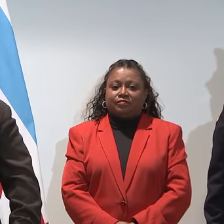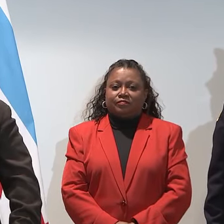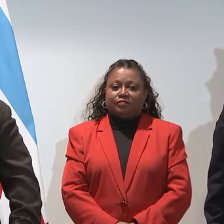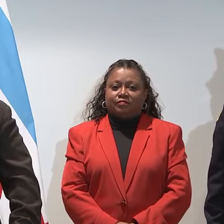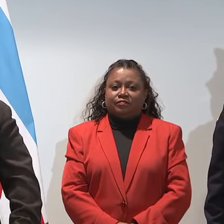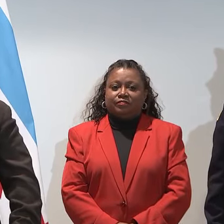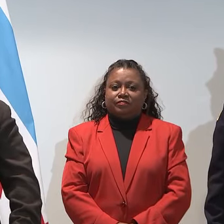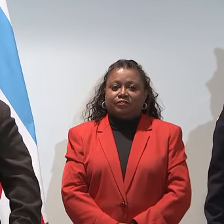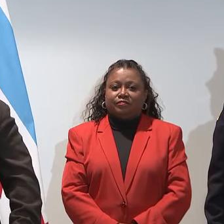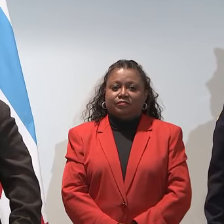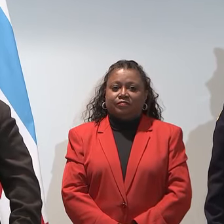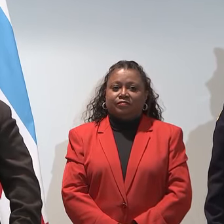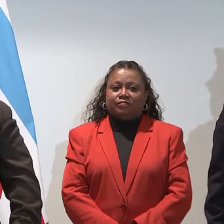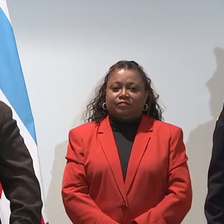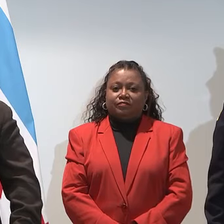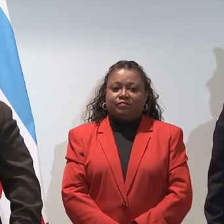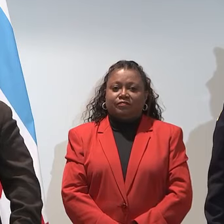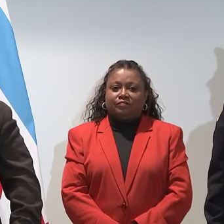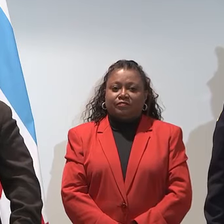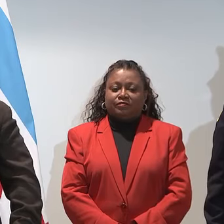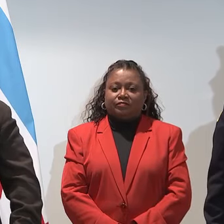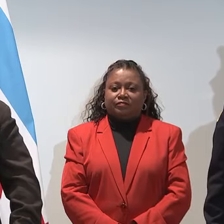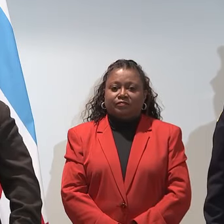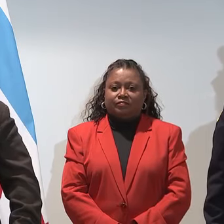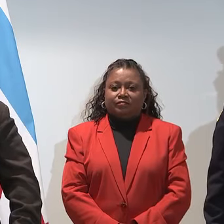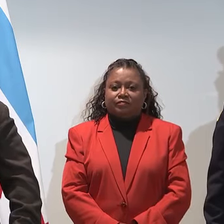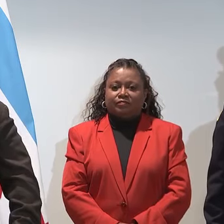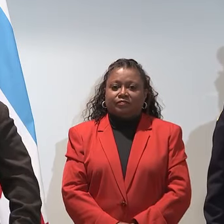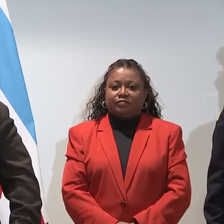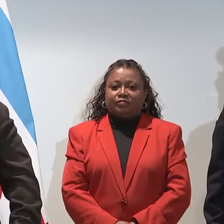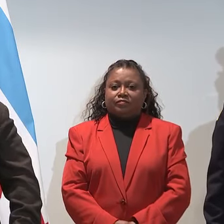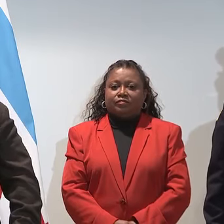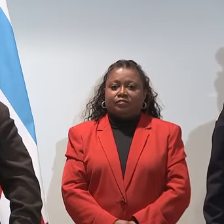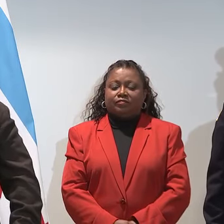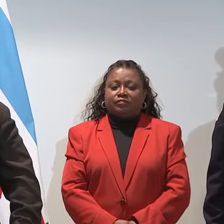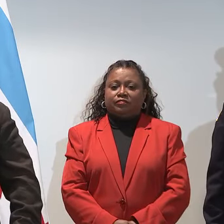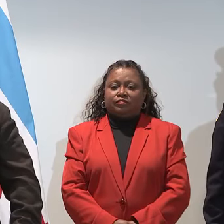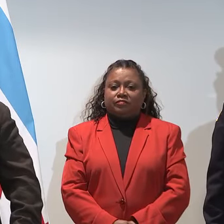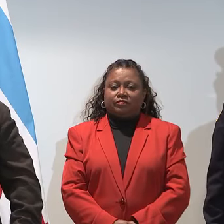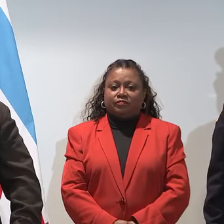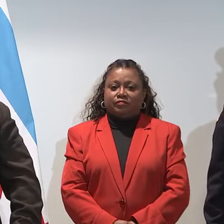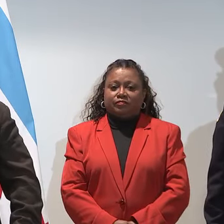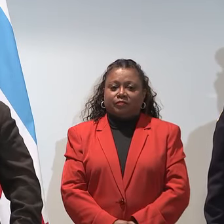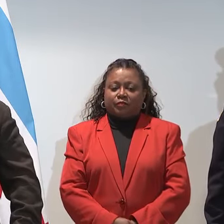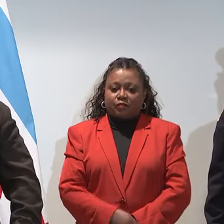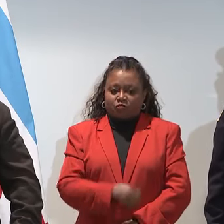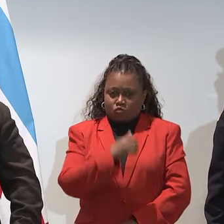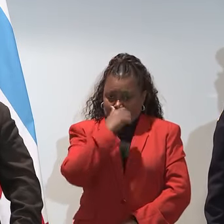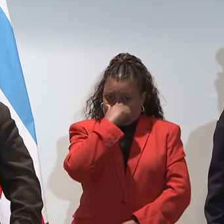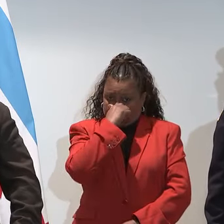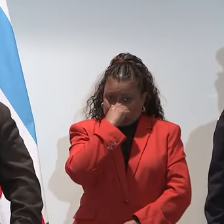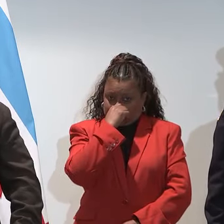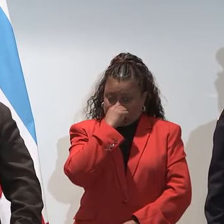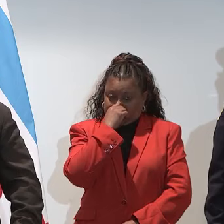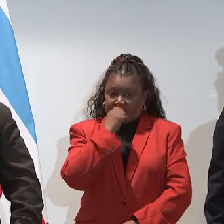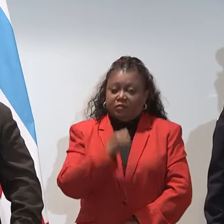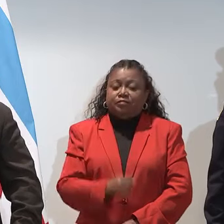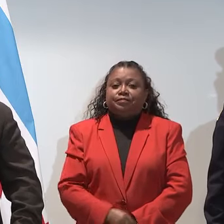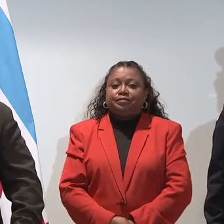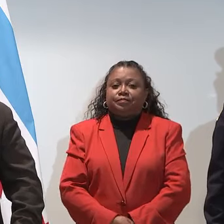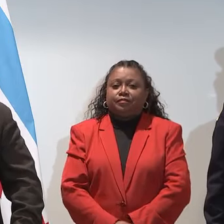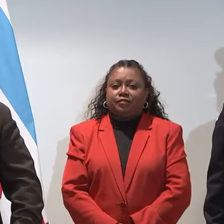comunidad, programas de la comunidad que están trabajando a bajar la violencia. Vamos a estar